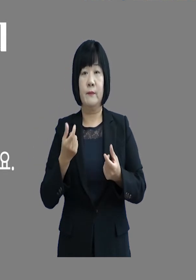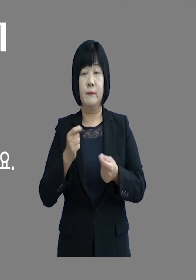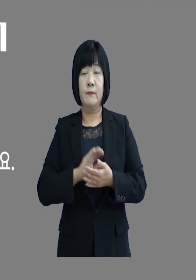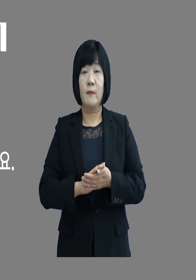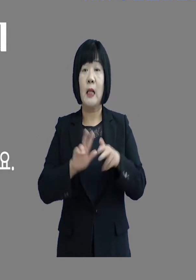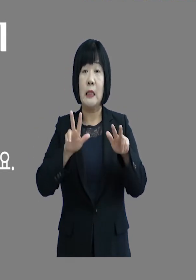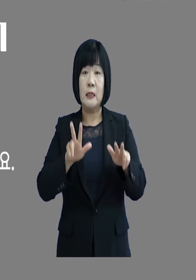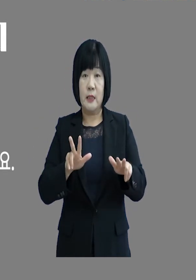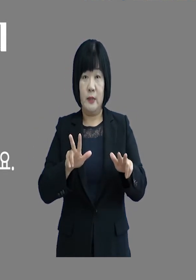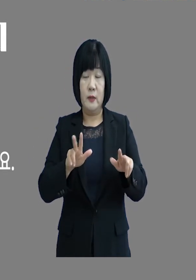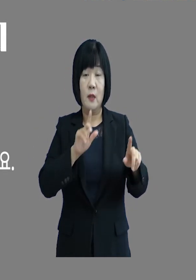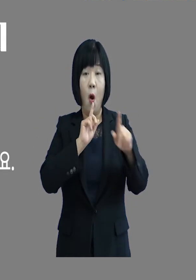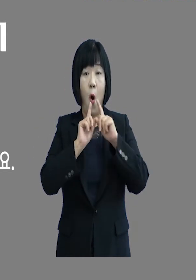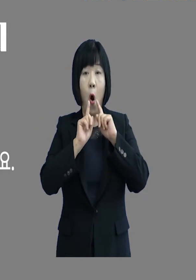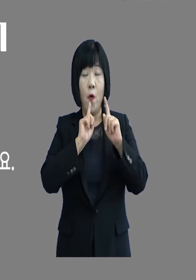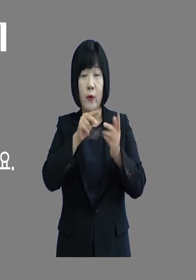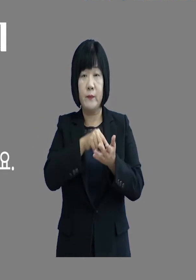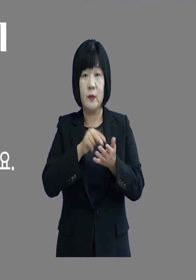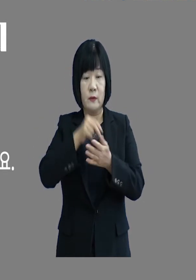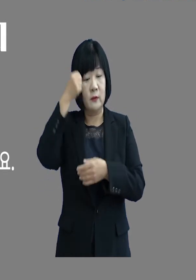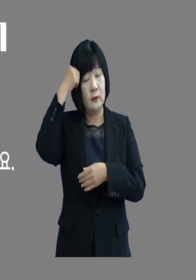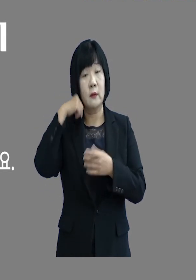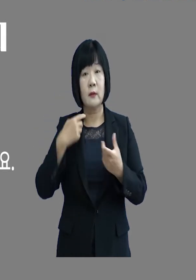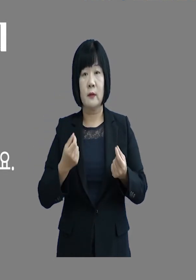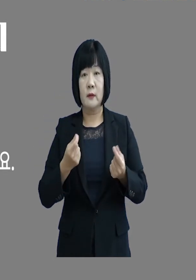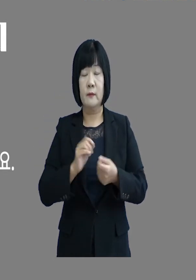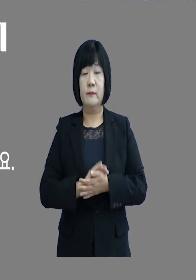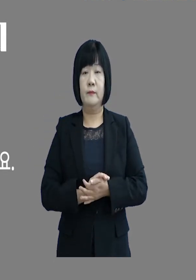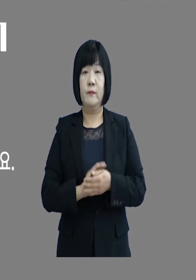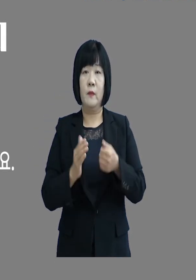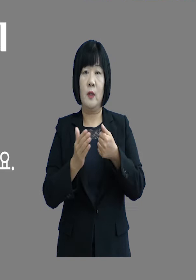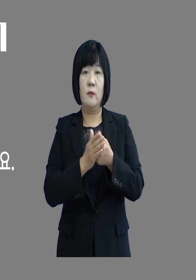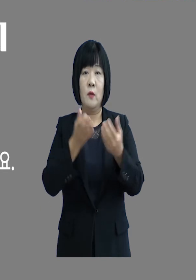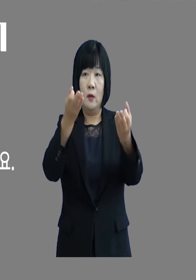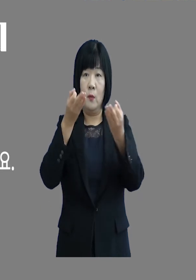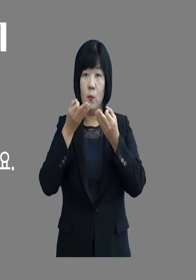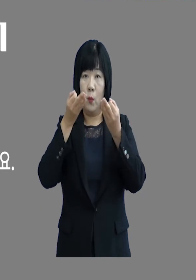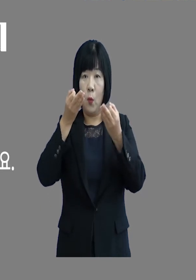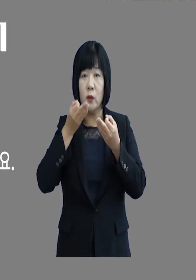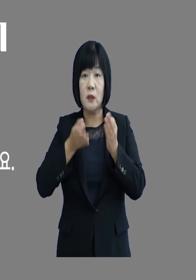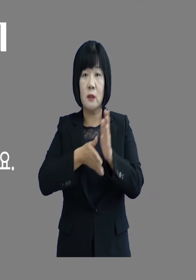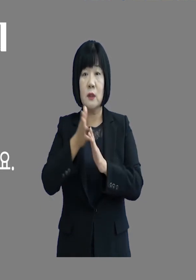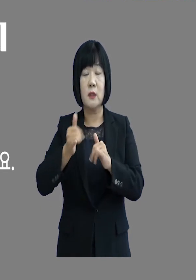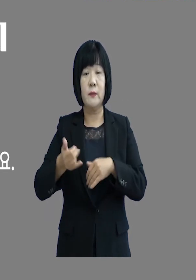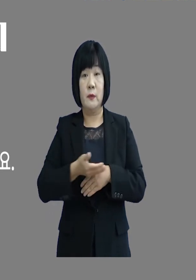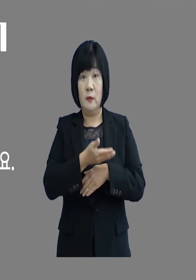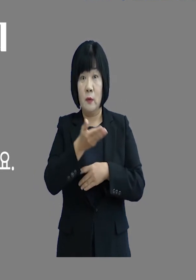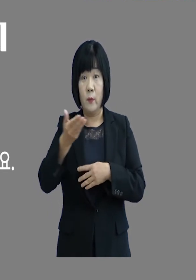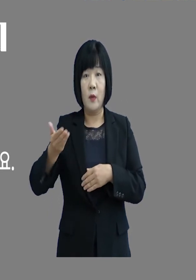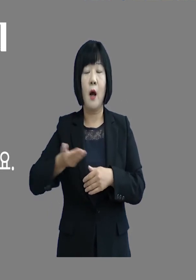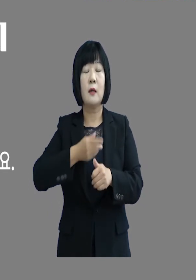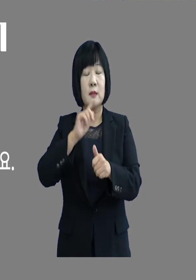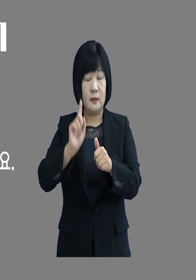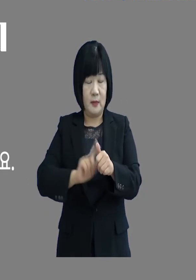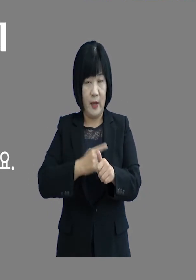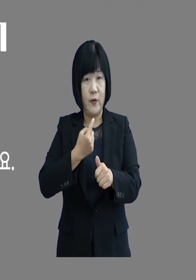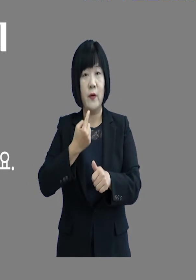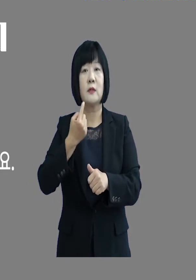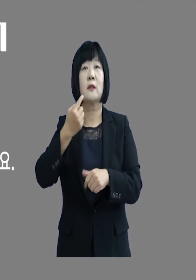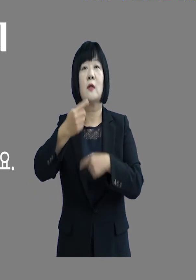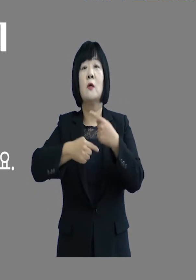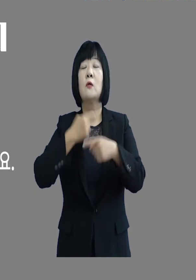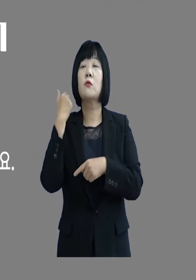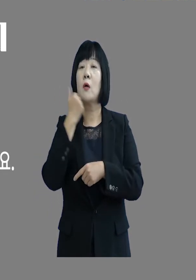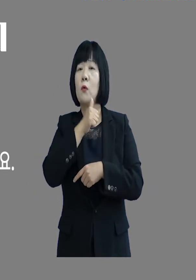이제는 하나의 언어로서 느끼시는 것 같아요. 그래서 보시는 시민분들도 자연스럽게 수어